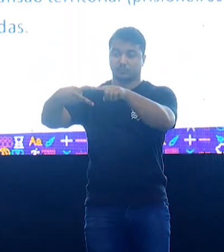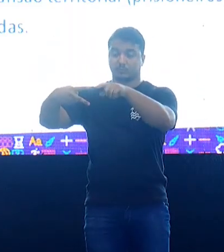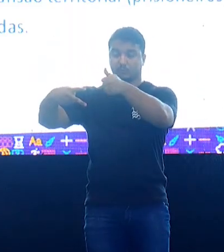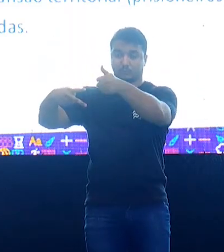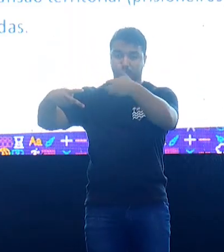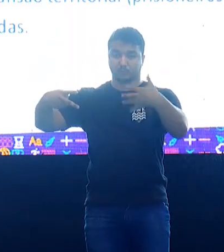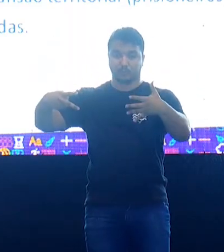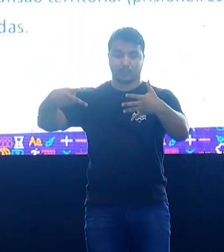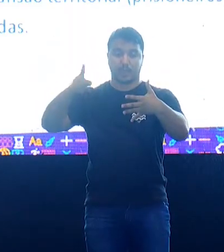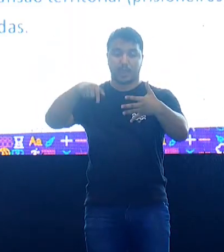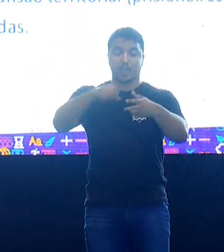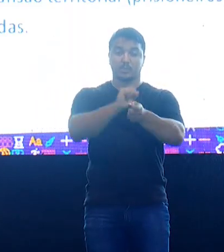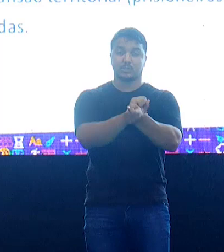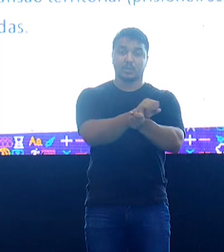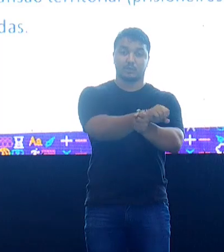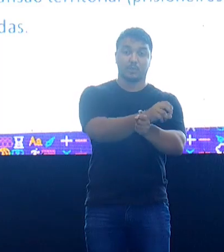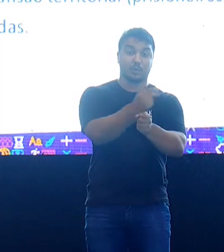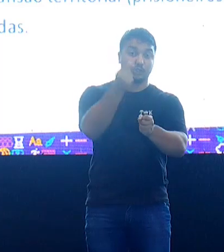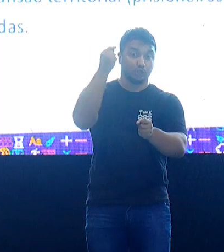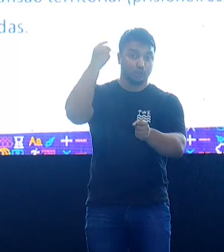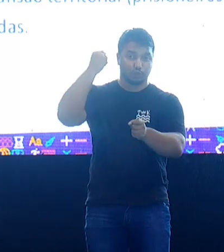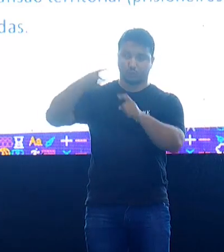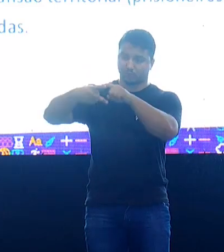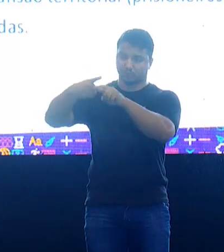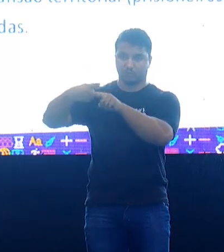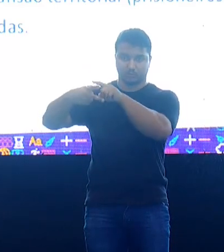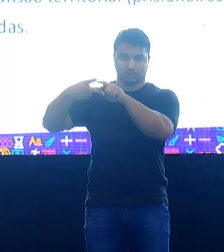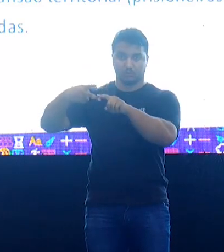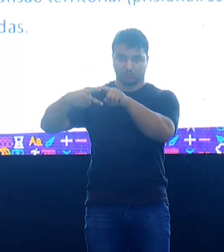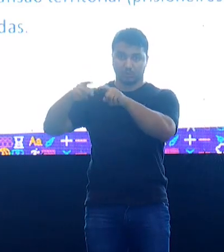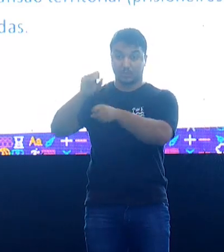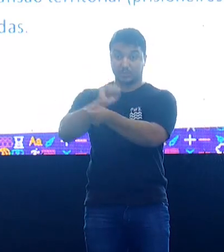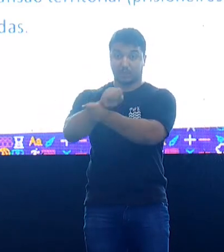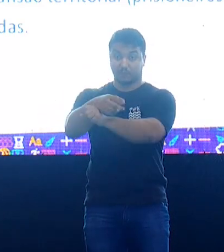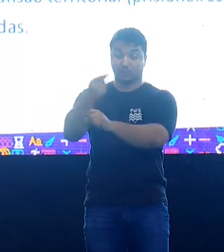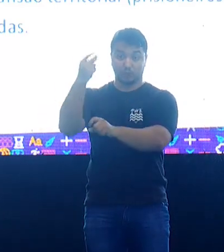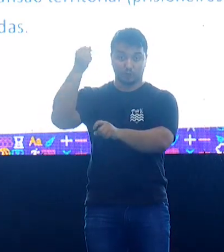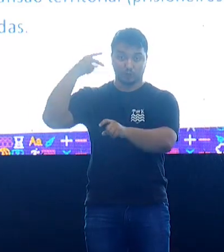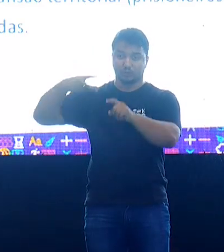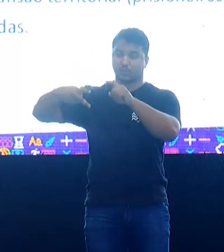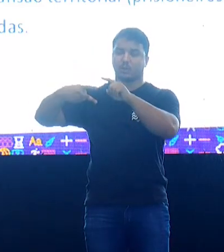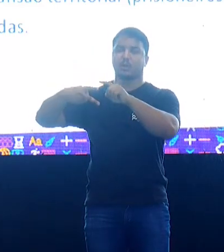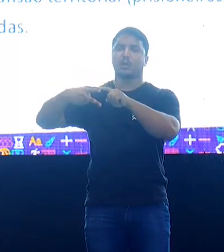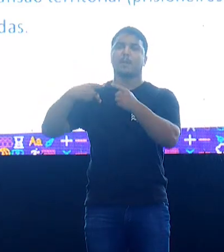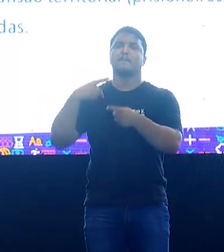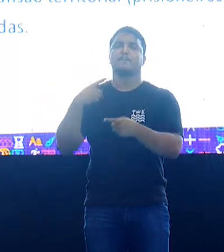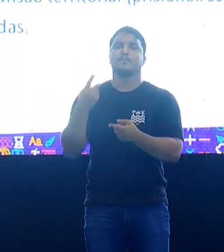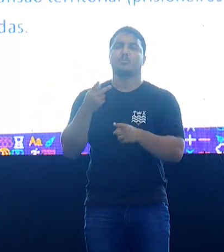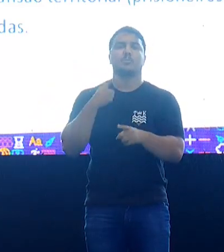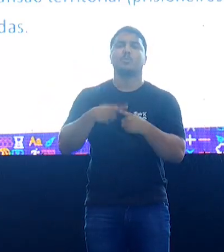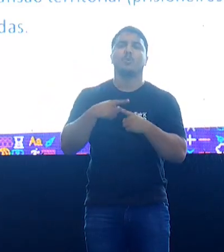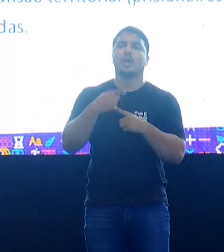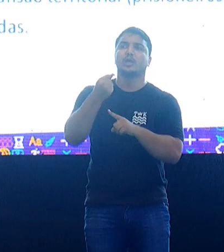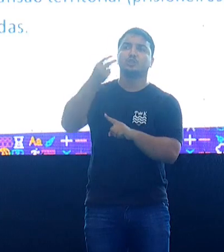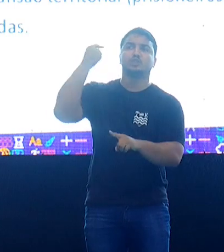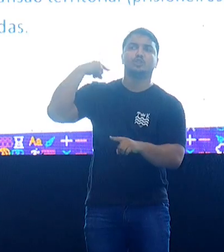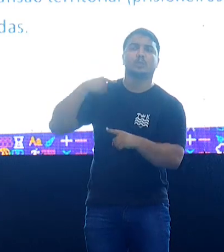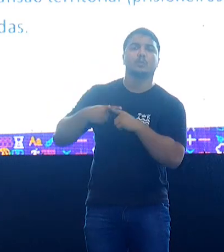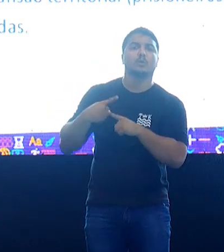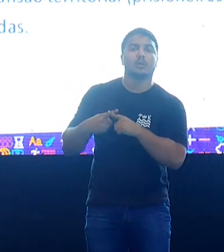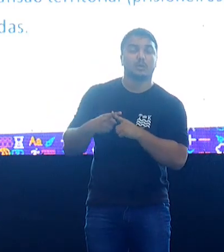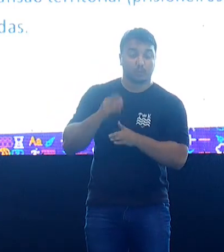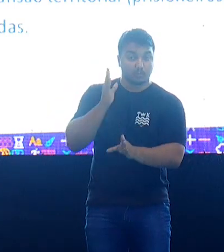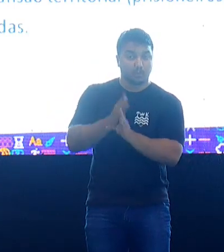assim, escravidão antiga. Escravidão antiga. Por que que você está botando antiga? Porque a gente